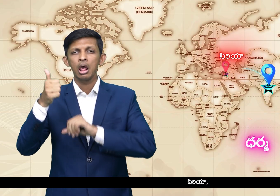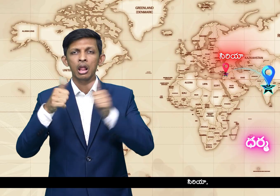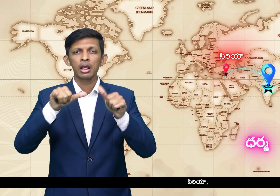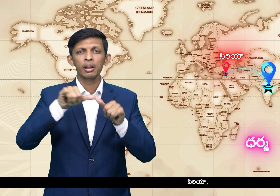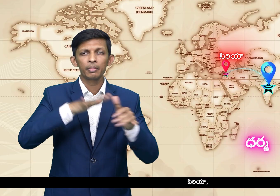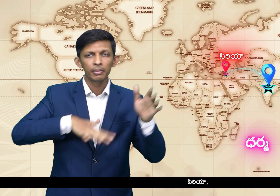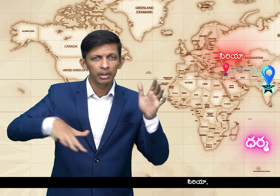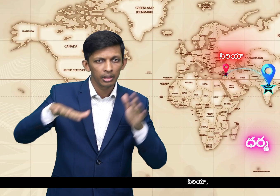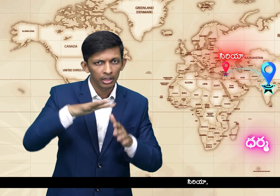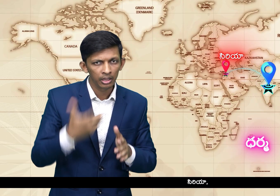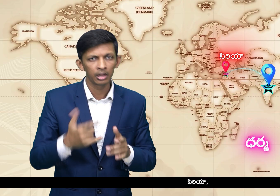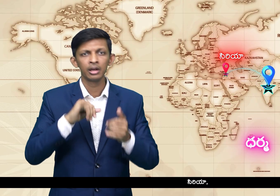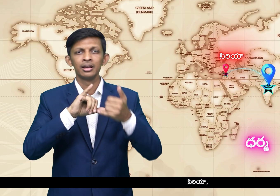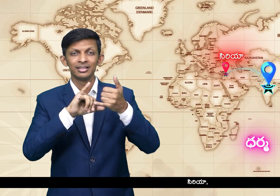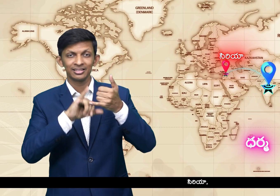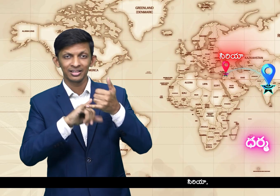సిరియా,